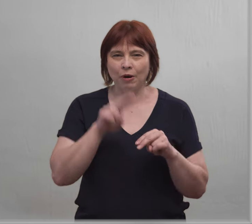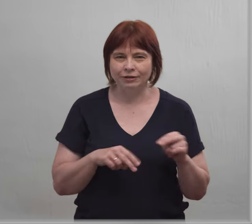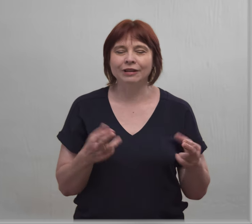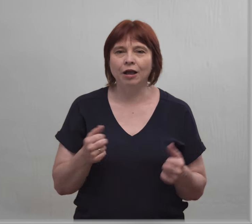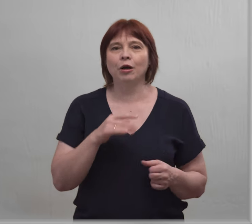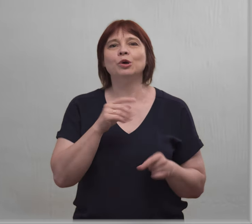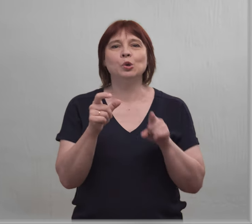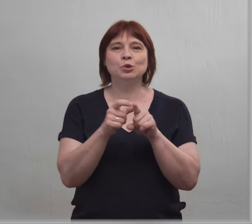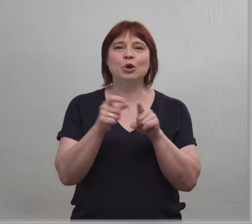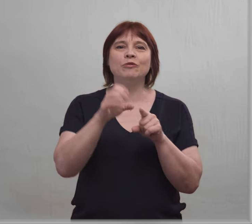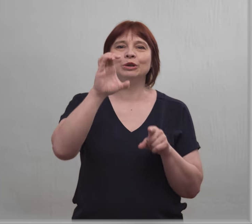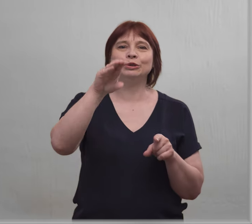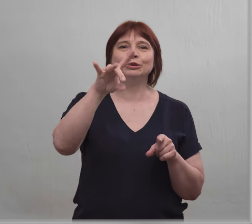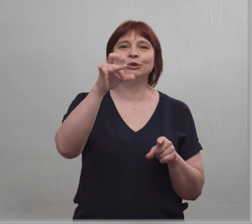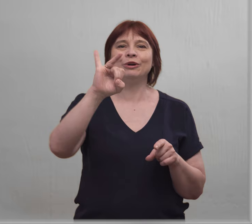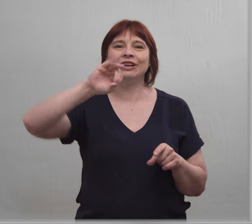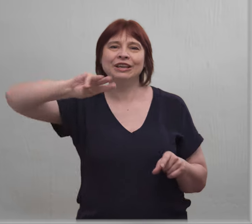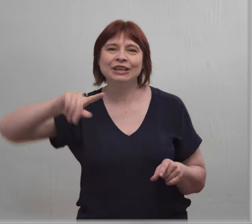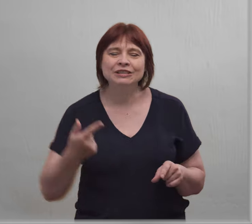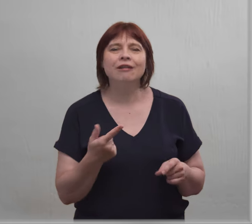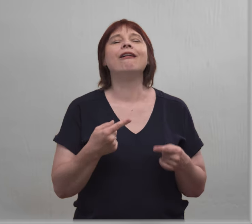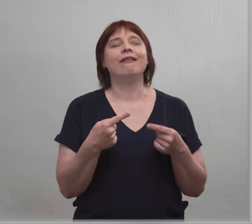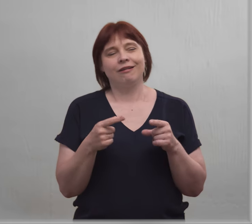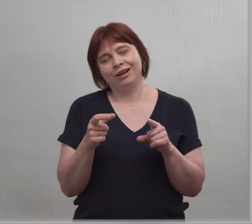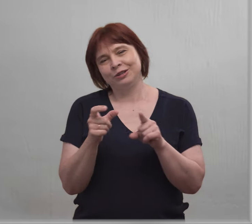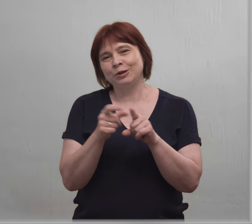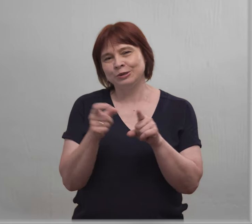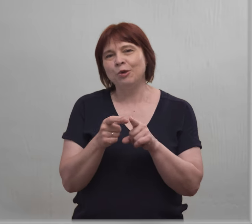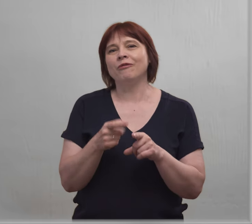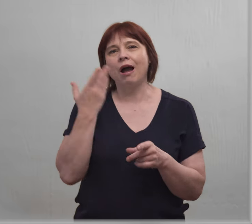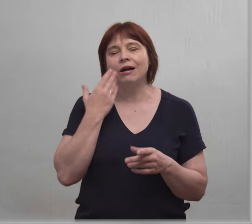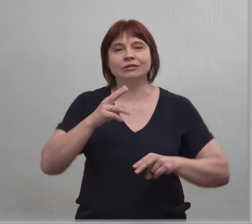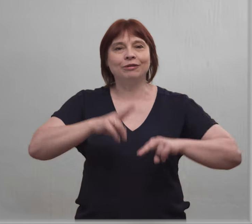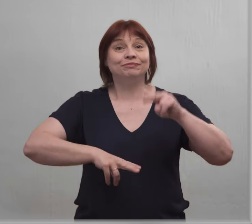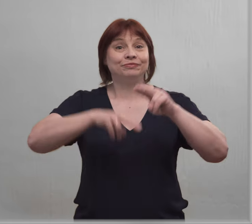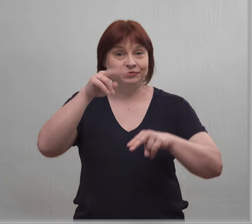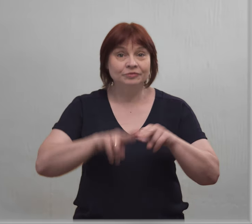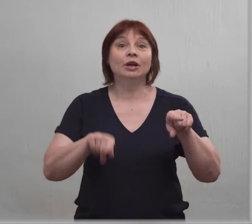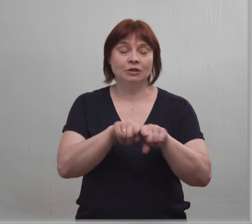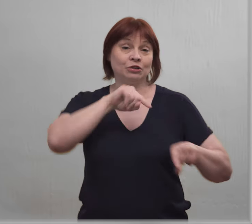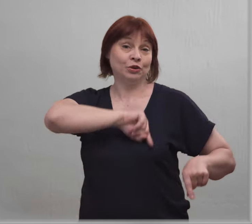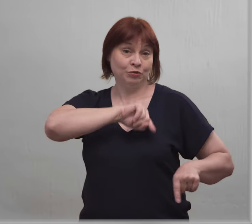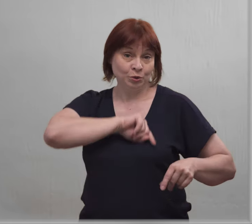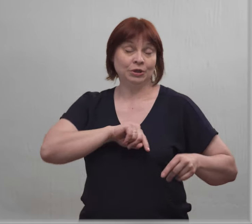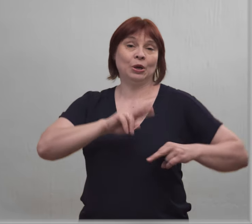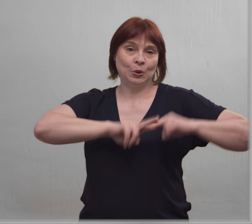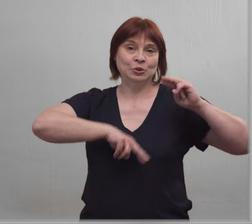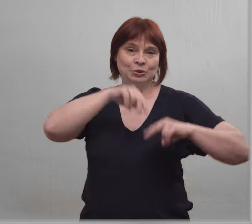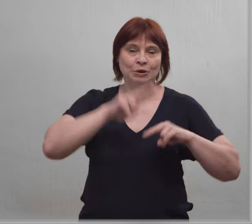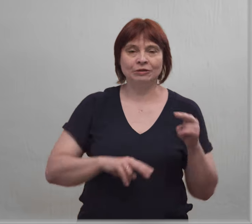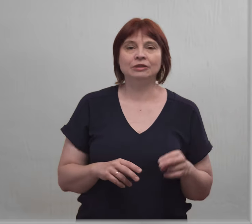стенке или по стойке смирно строить. Строить – это хорошее слово, это созидать. Апостол Павел пишет Коринфянам, что